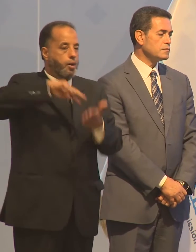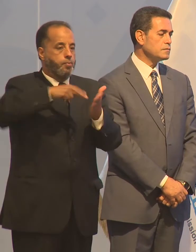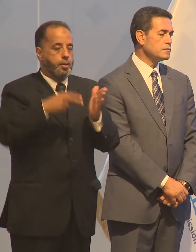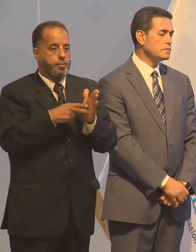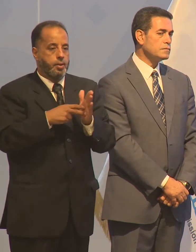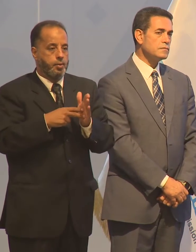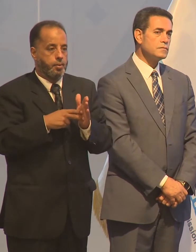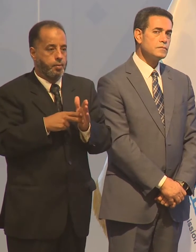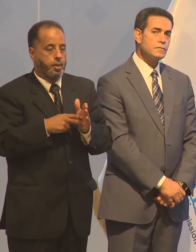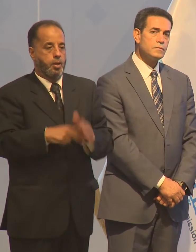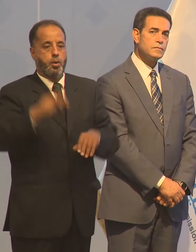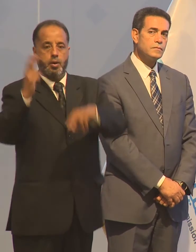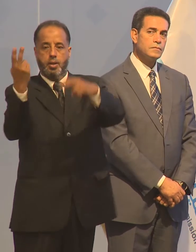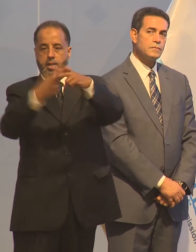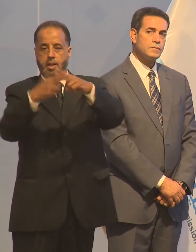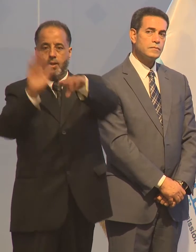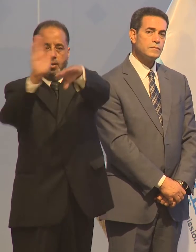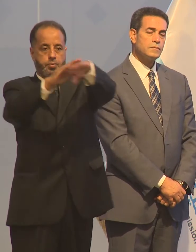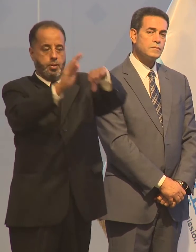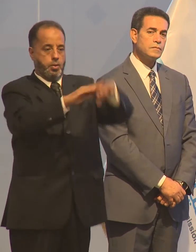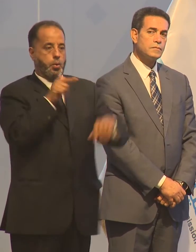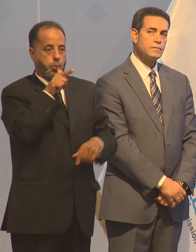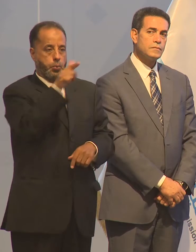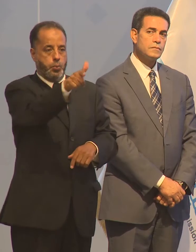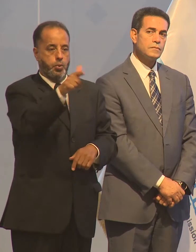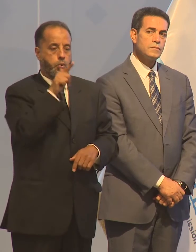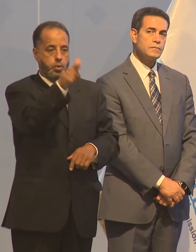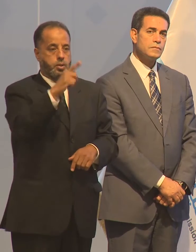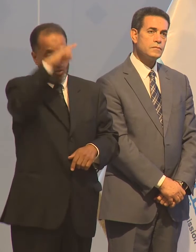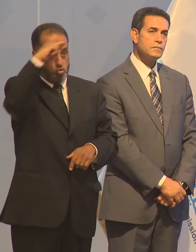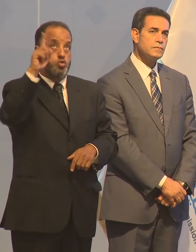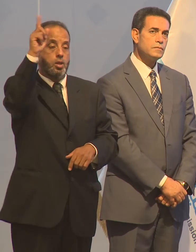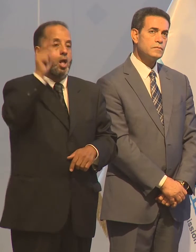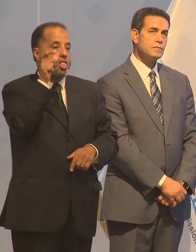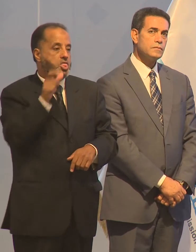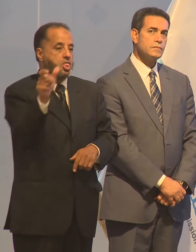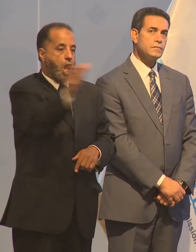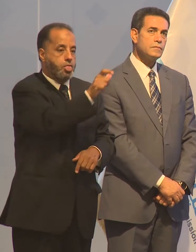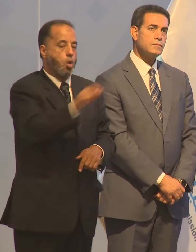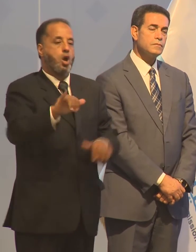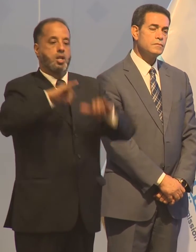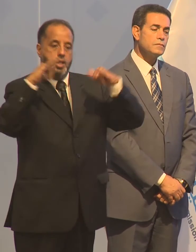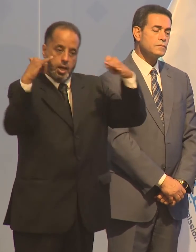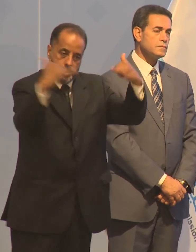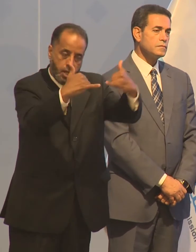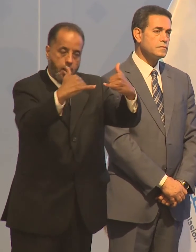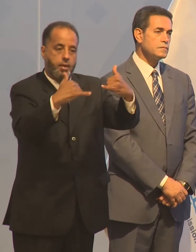زي ما ذكرت لحضراتكم أن نعقد بإذن الله ندوة للجنة وتشارك